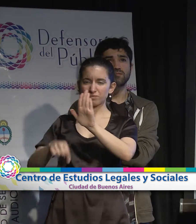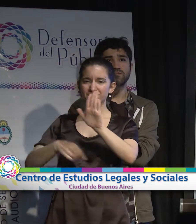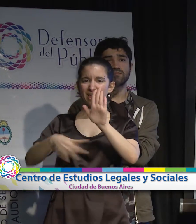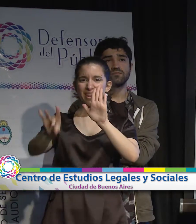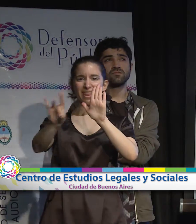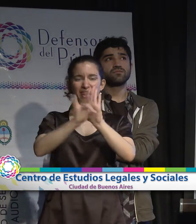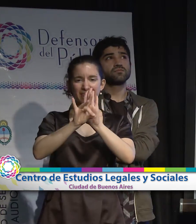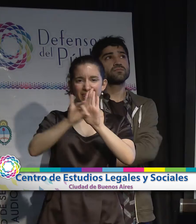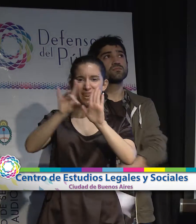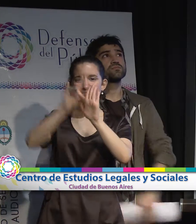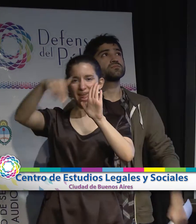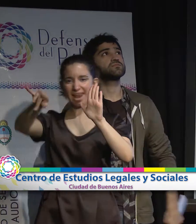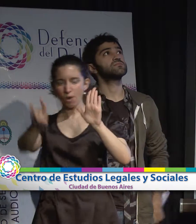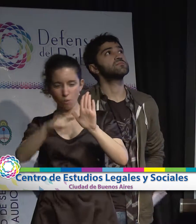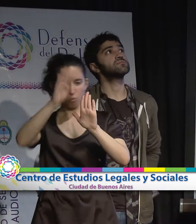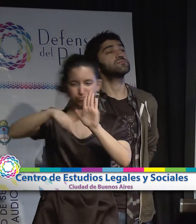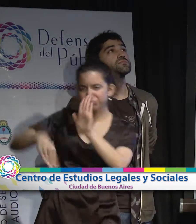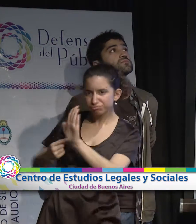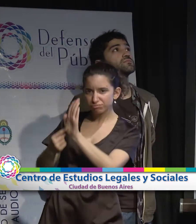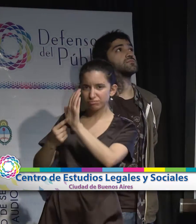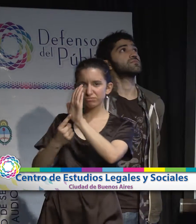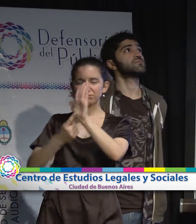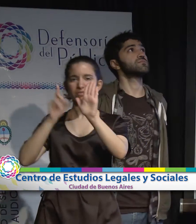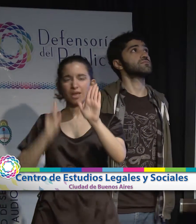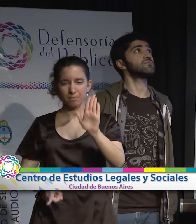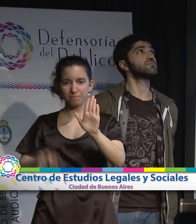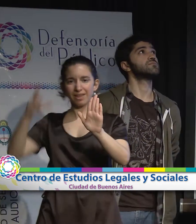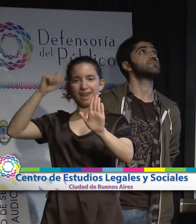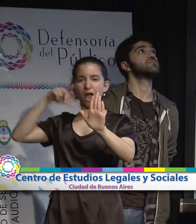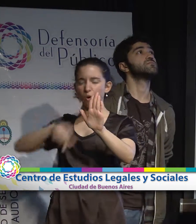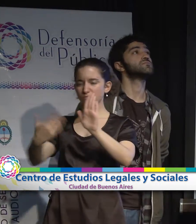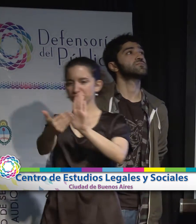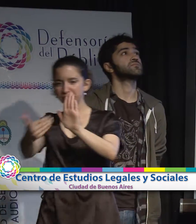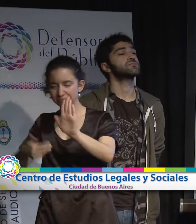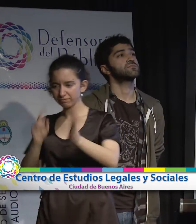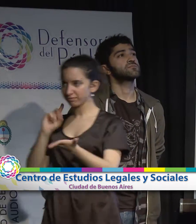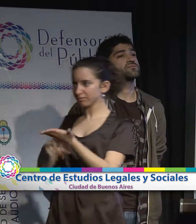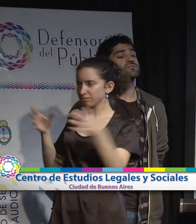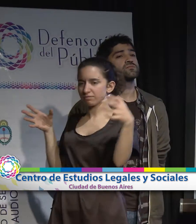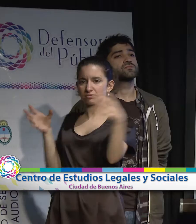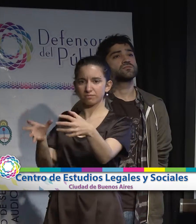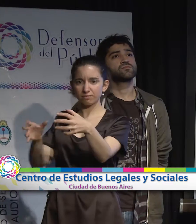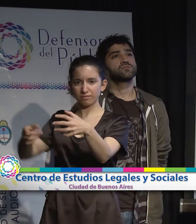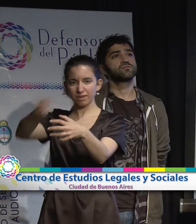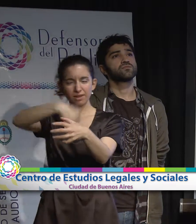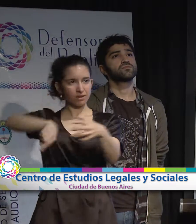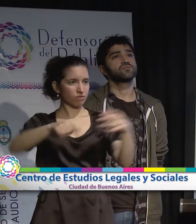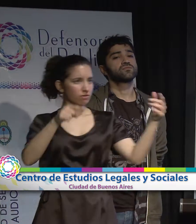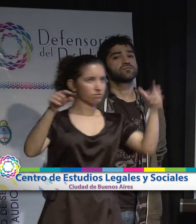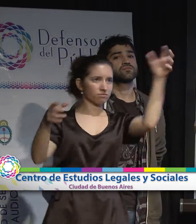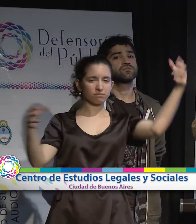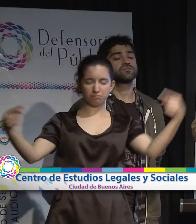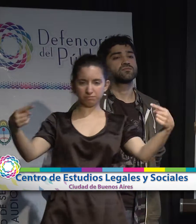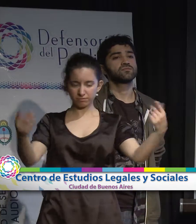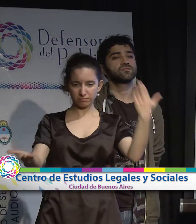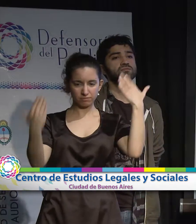decretos de necesidad y urgencia y resoluciones del órgano ENACOM que me parece que tienen que estar puestas en la mesa. Y en